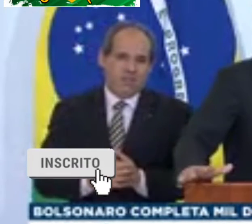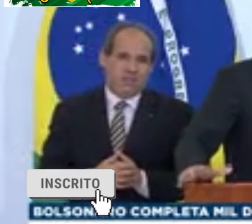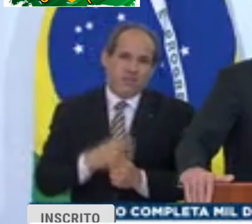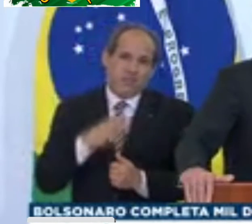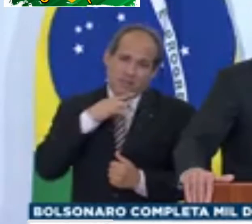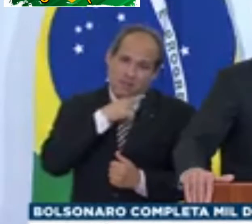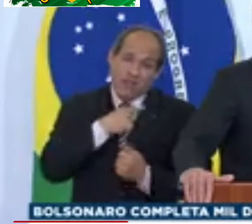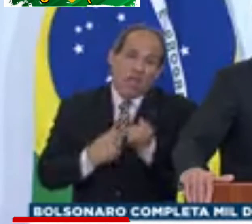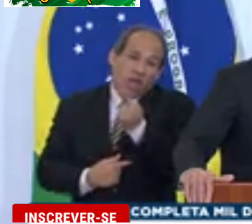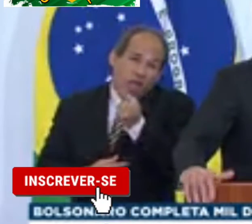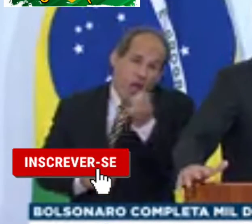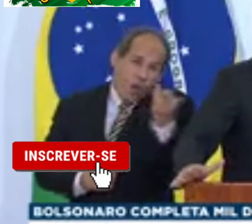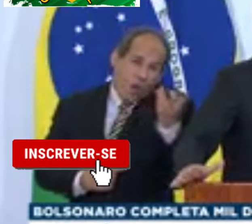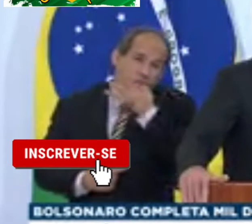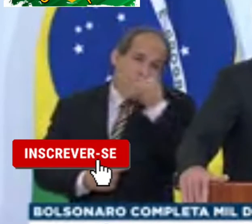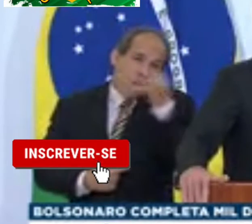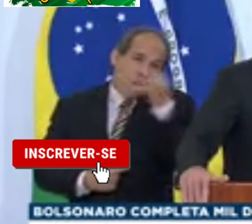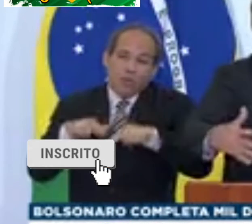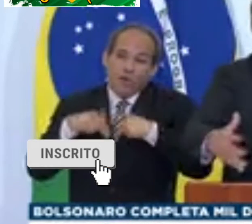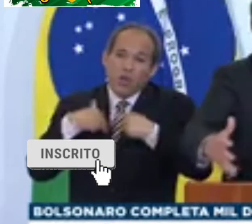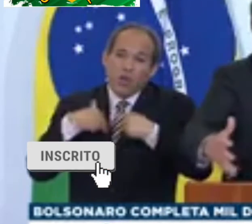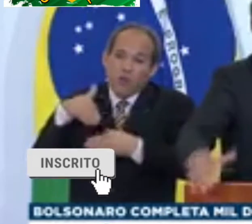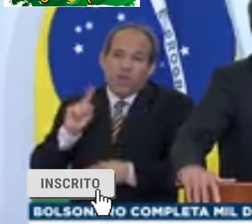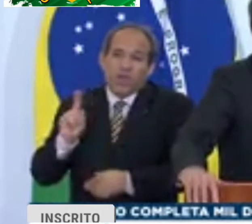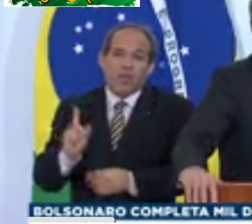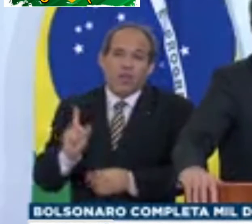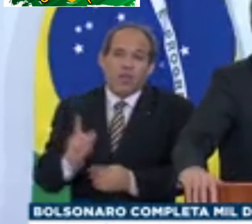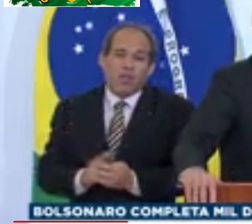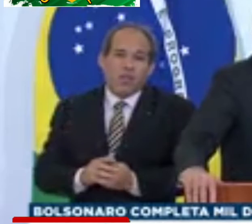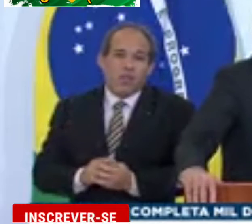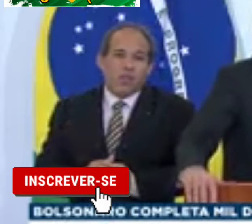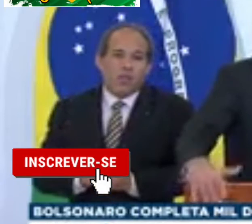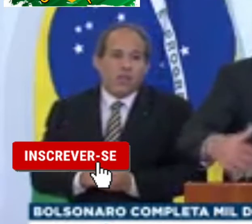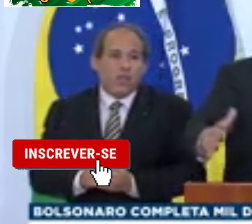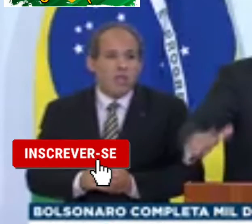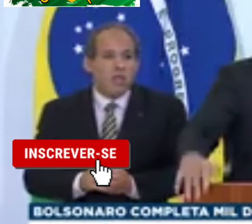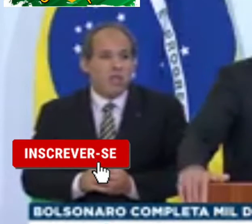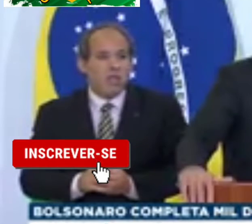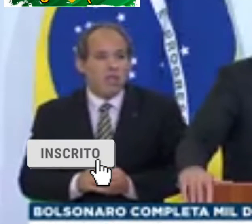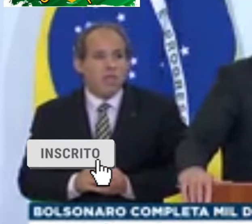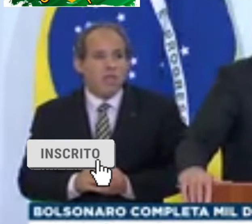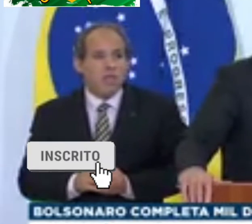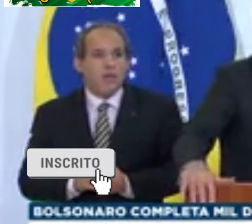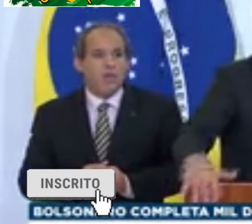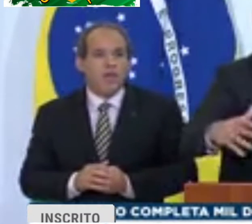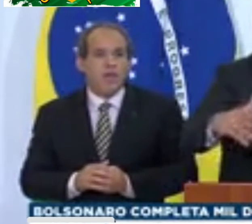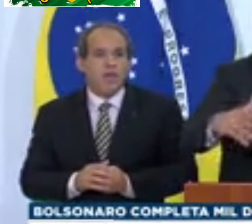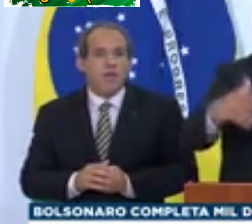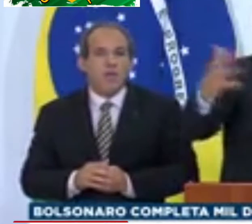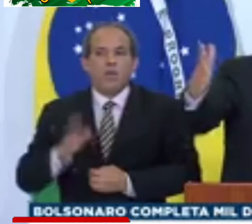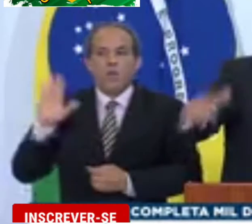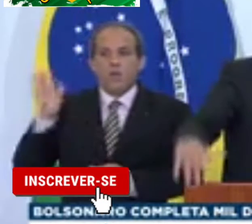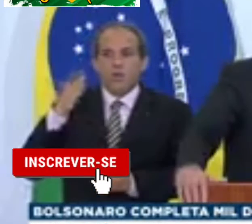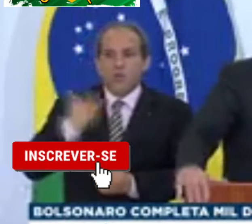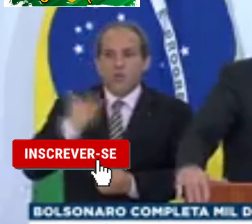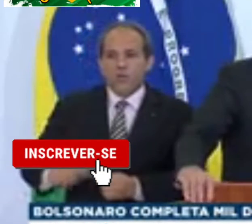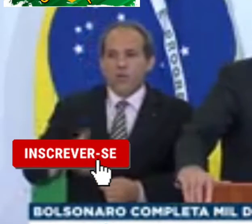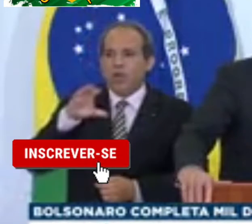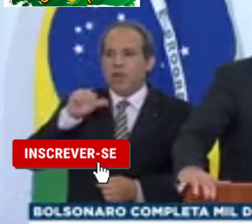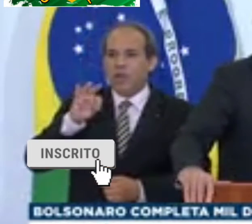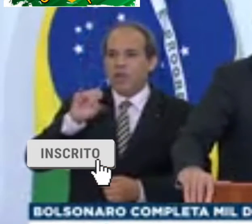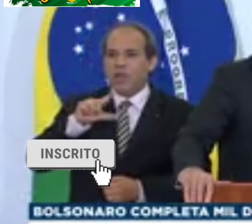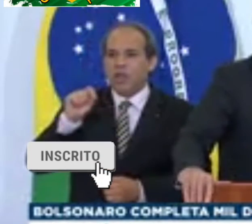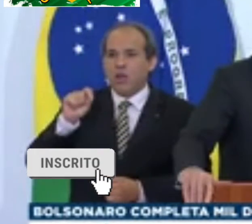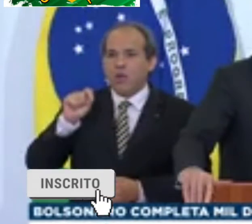Alguns criticam que eu botei militar demais, mais até proporcionalmente do que os governos de Castelo Branco